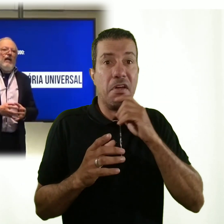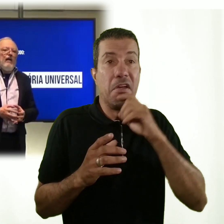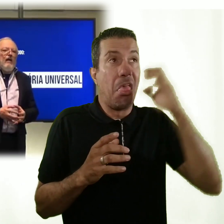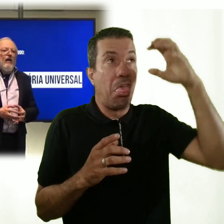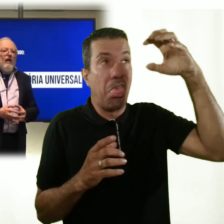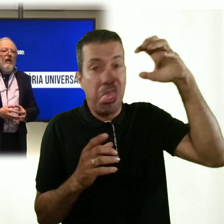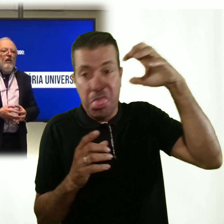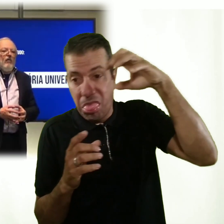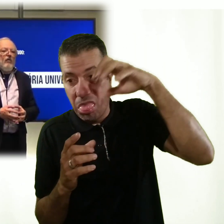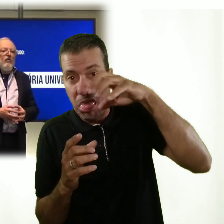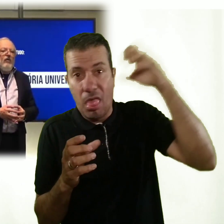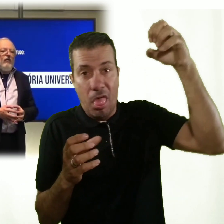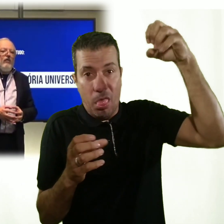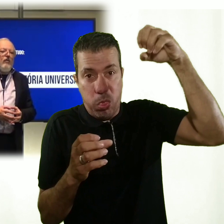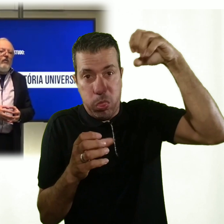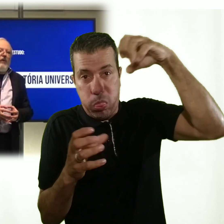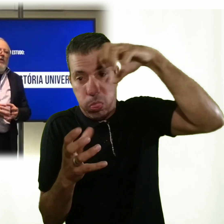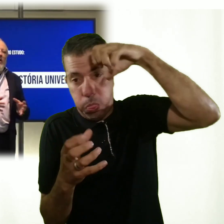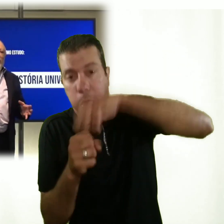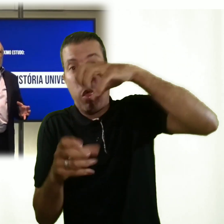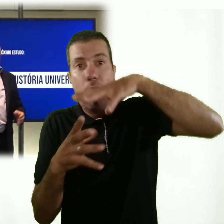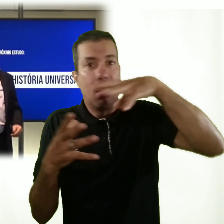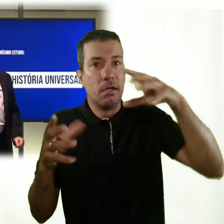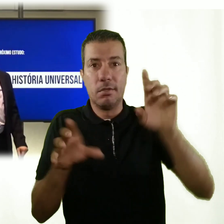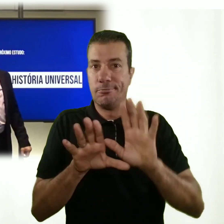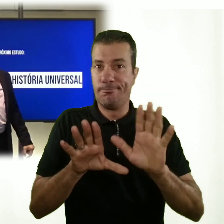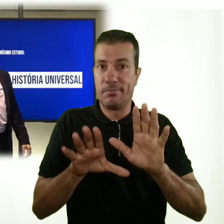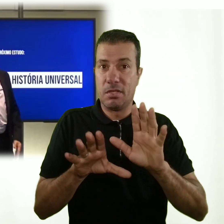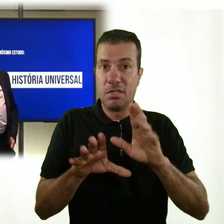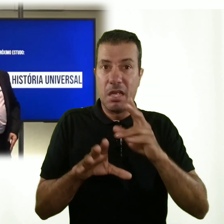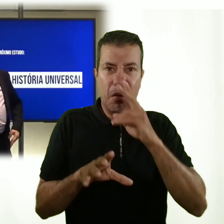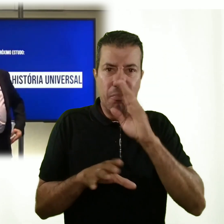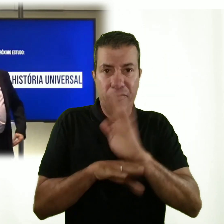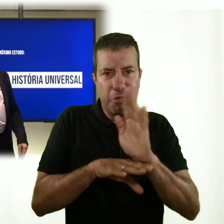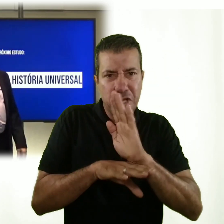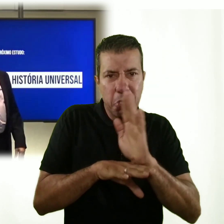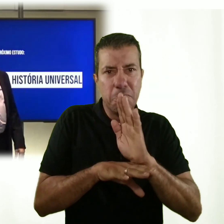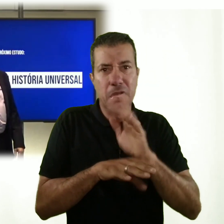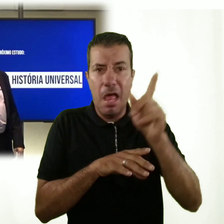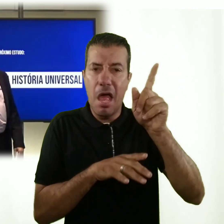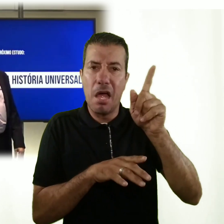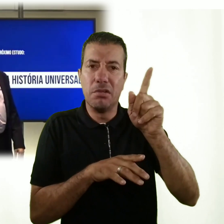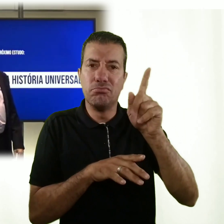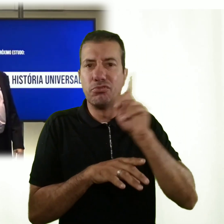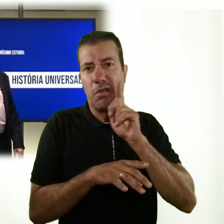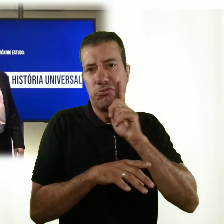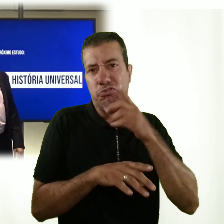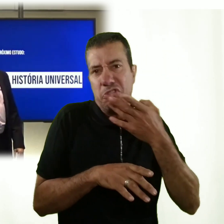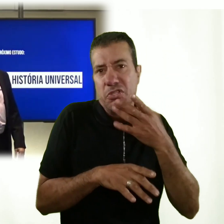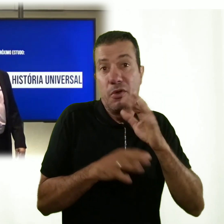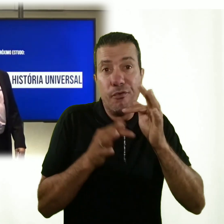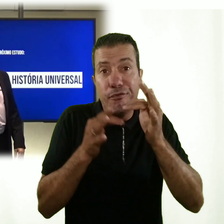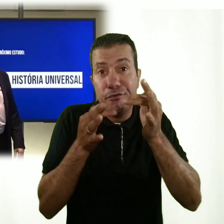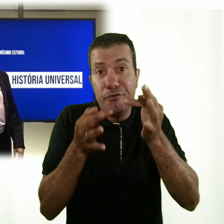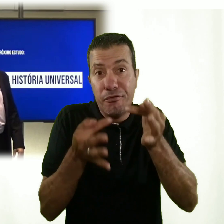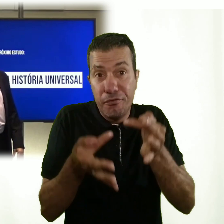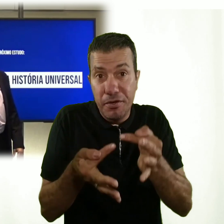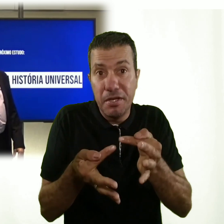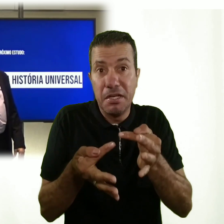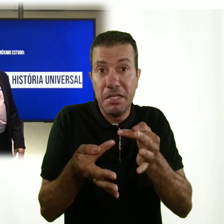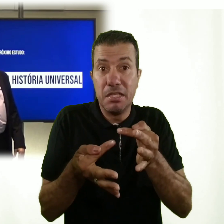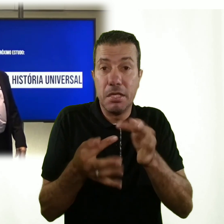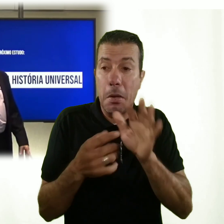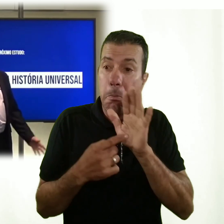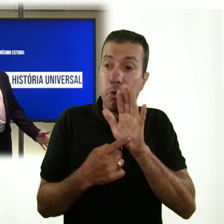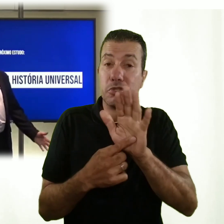vai se chocar aqui? Quando você assiste um filme de Hollywood, você tem um final, vários finais, cada filme dando um